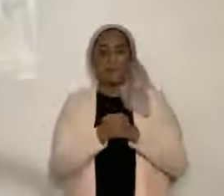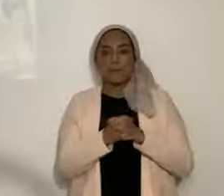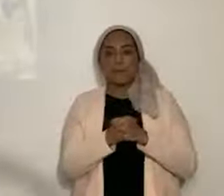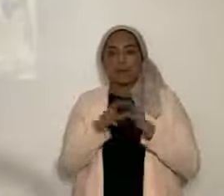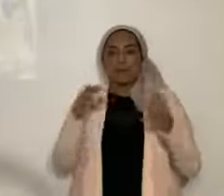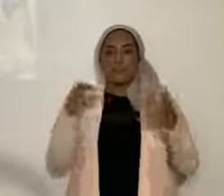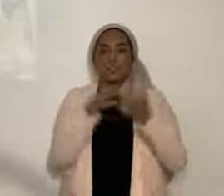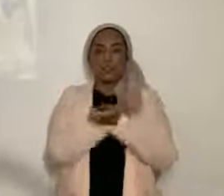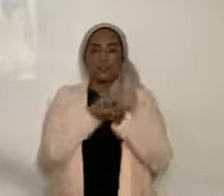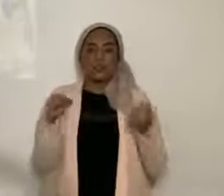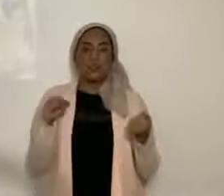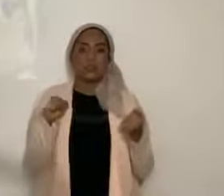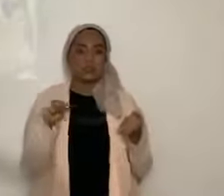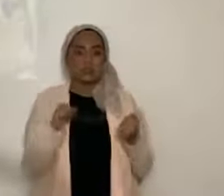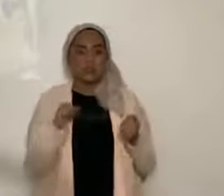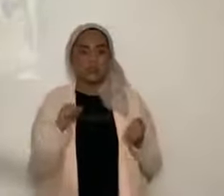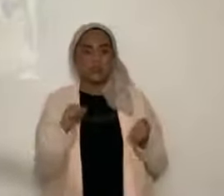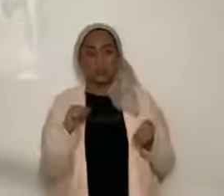destrucción,